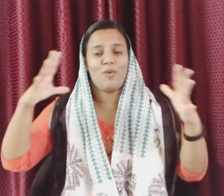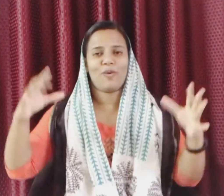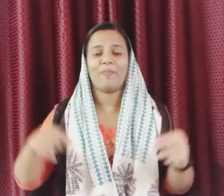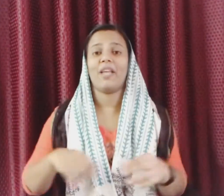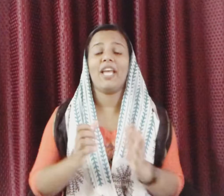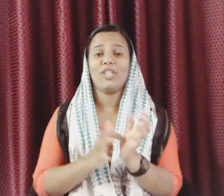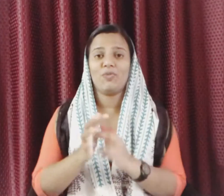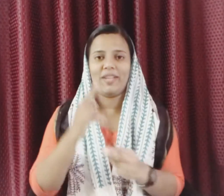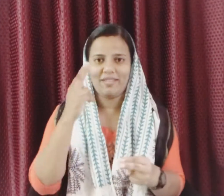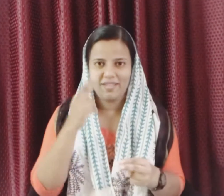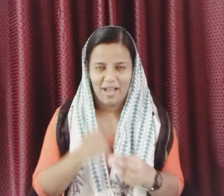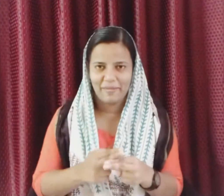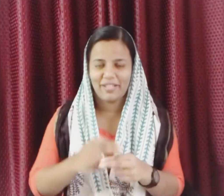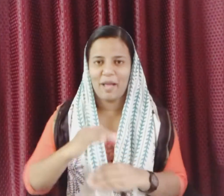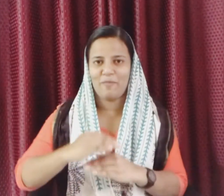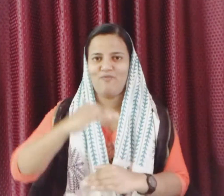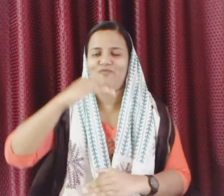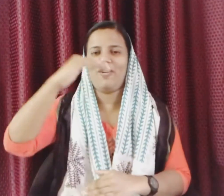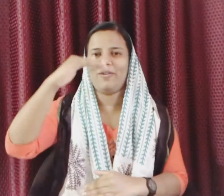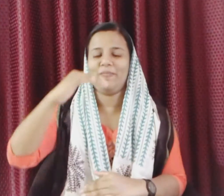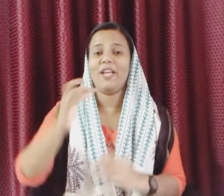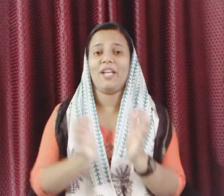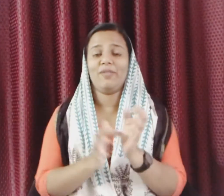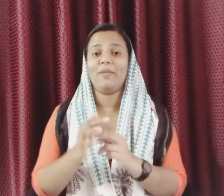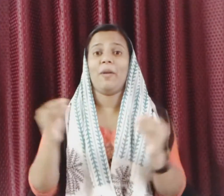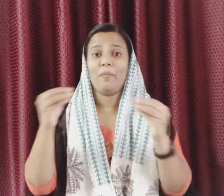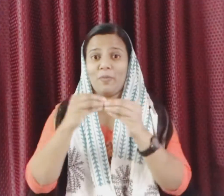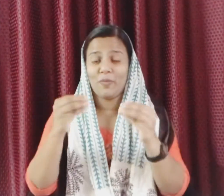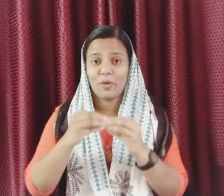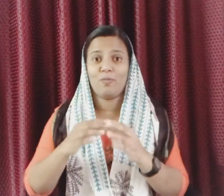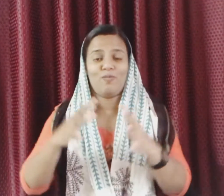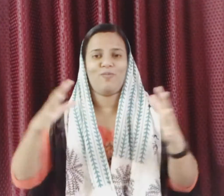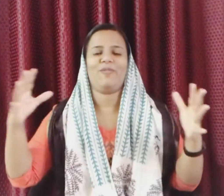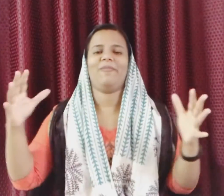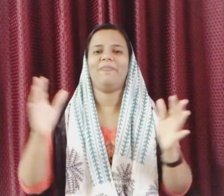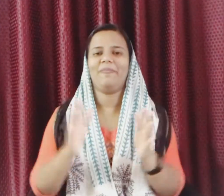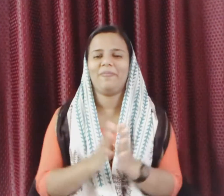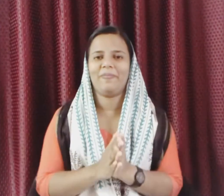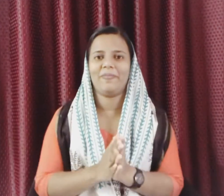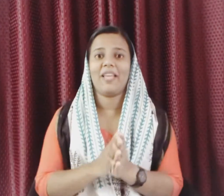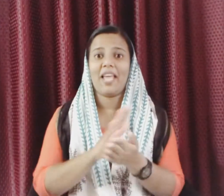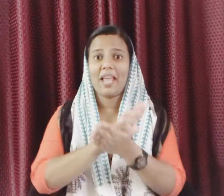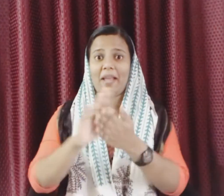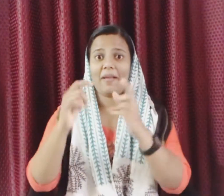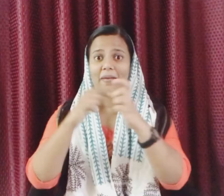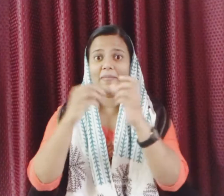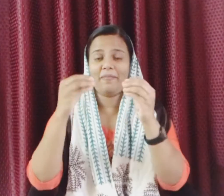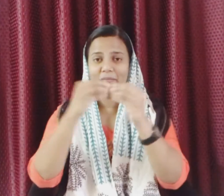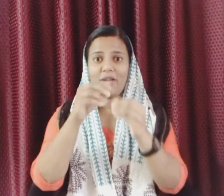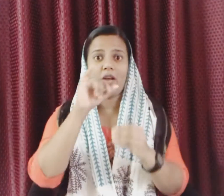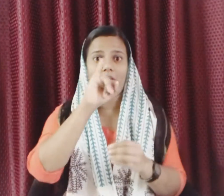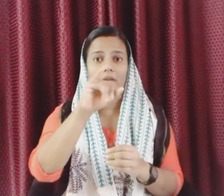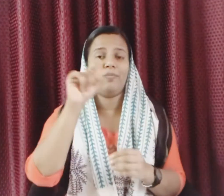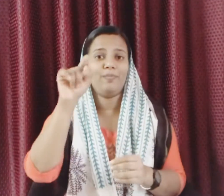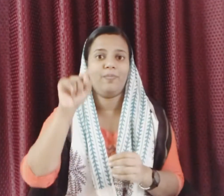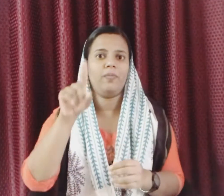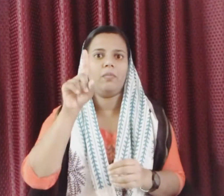നമ്മൾ പെരുകും. ഒന്നുകൂടെ പറഞ്ഞേ, യേശു ക്രിസ്തുവിൻ്റെ നാമത്തിൽ നമ്മൾ വളരും, നമ്മൾ വർദ്ധിക്കും, നമ്മൾ പെരുകും. എബ്രായലേഖനം 6:14 നമ്മുടെ ഈ വർഷത്തെ